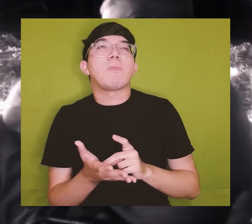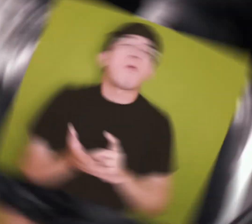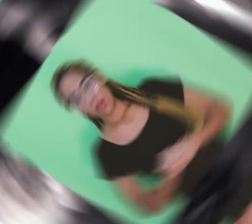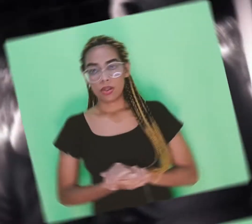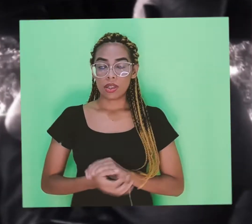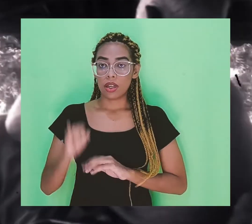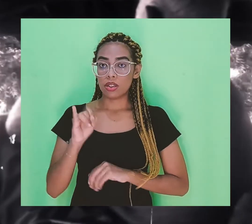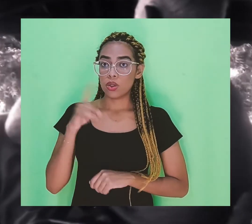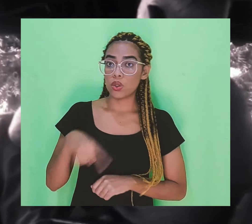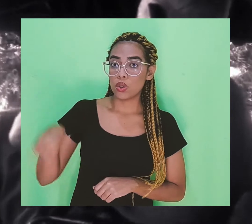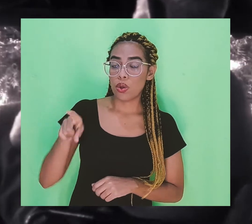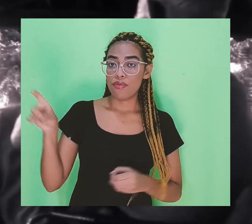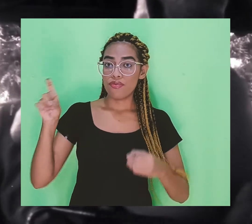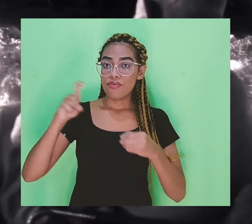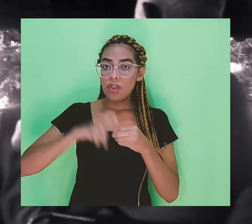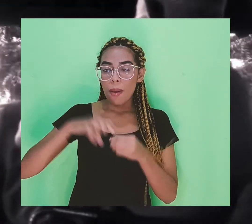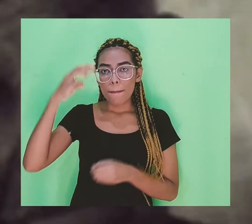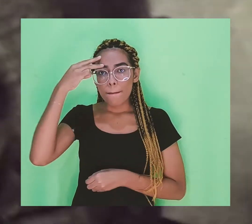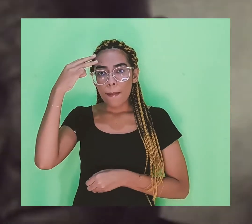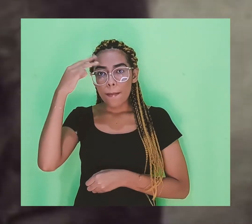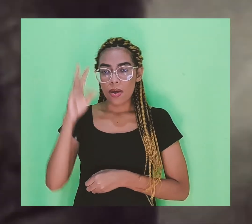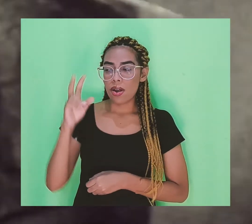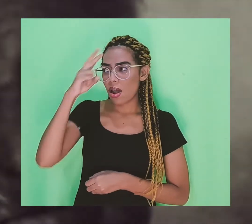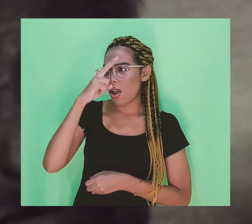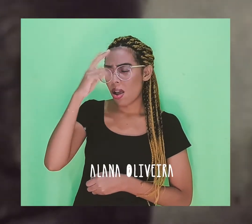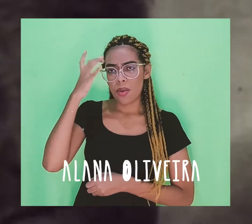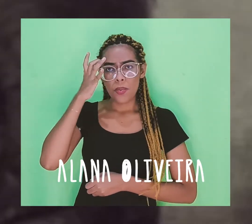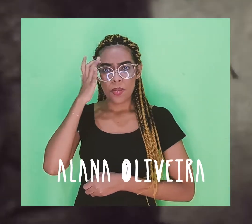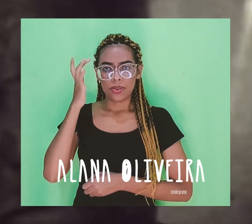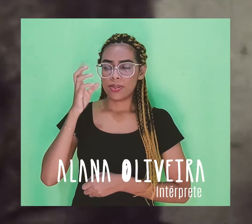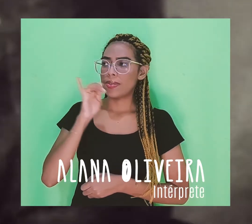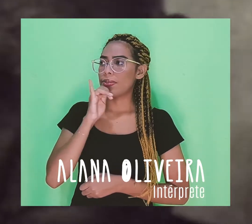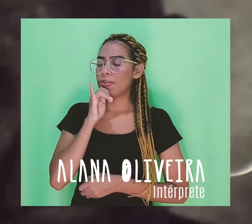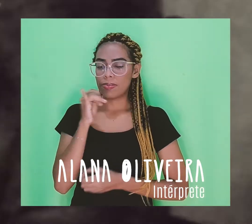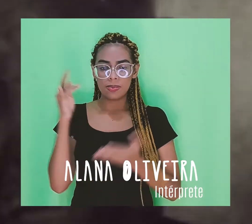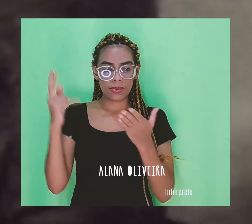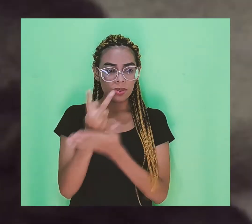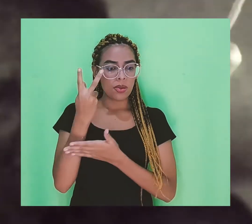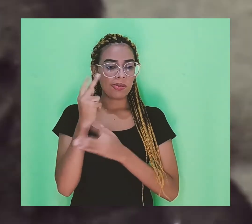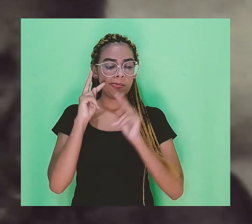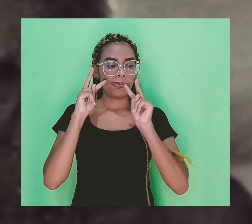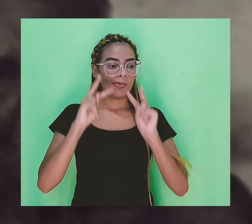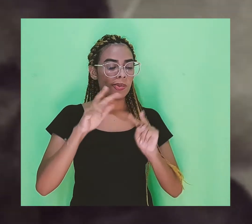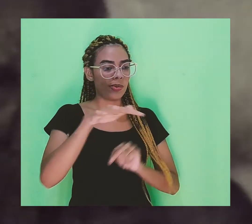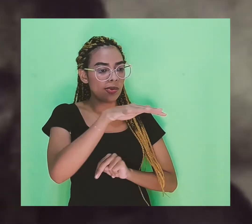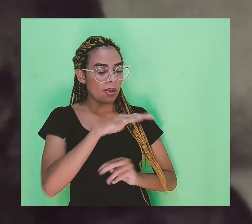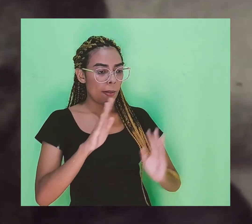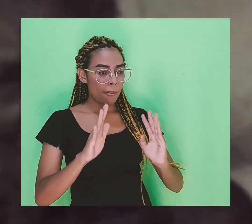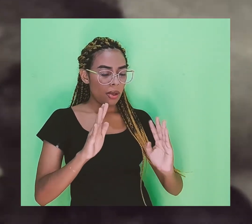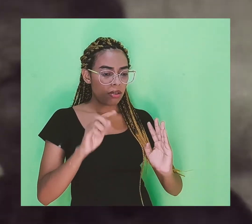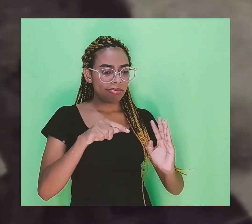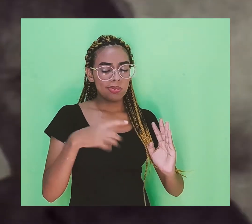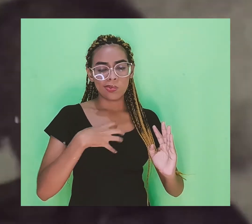rememorá-los, talvez você não lembre da mesma forma, ou veja de outra maneira, ou